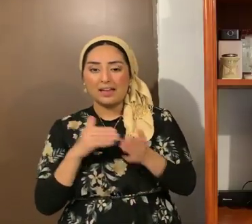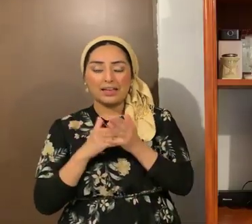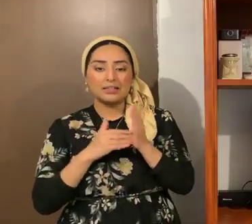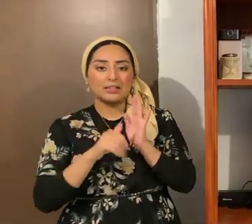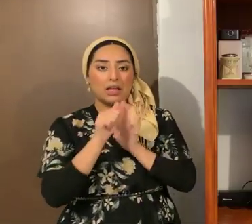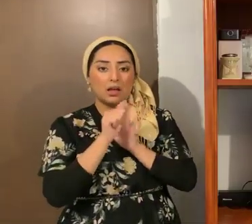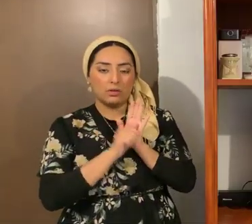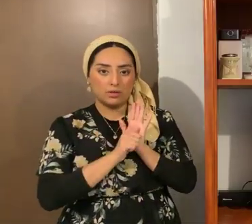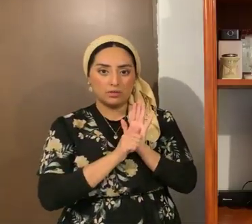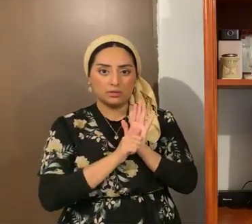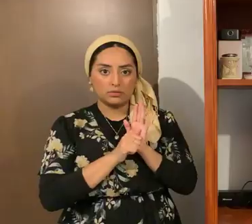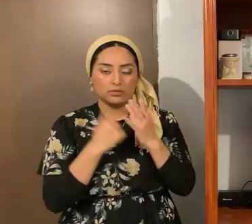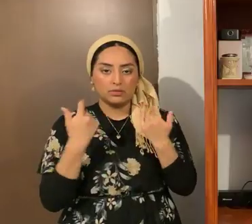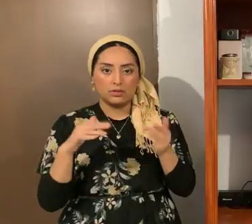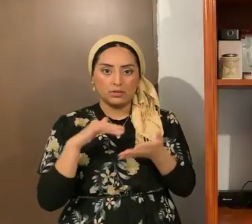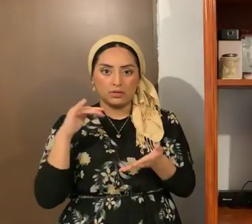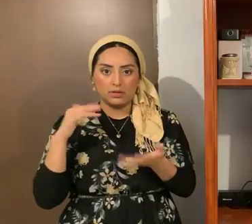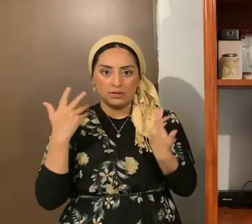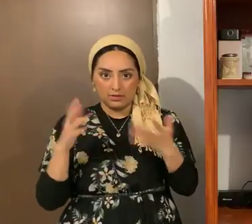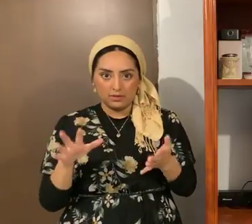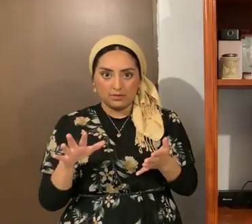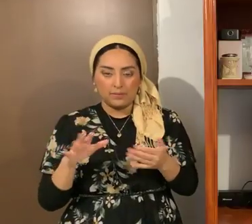ya lo estudiamos.